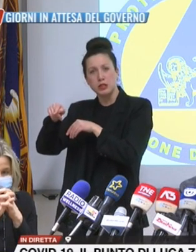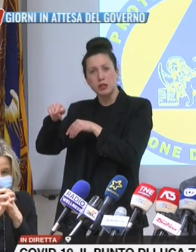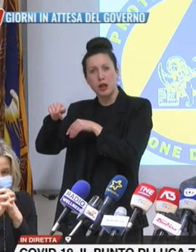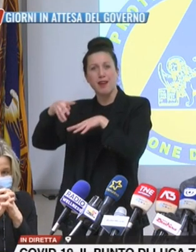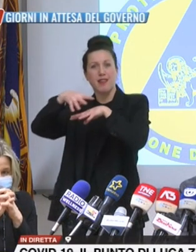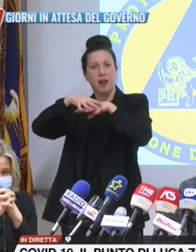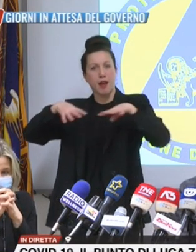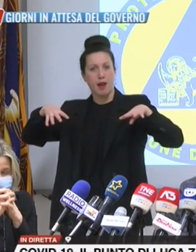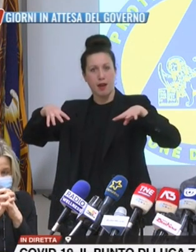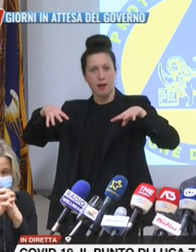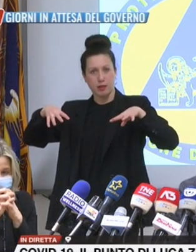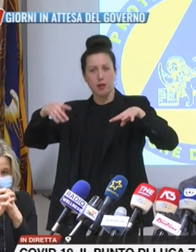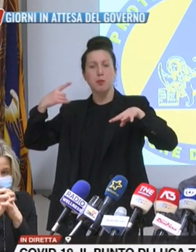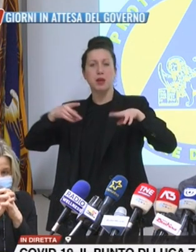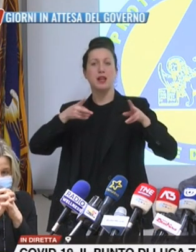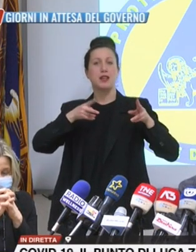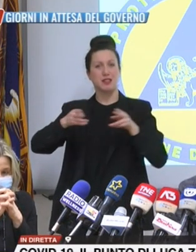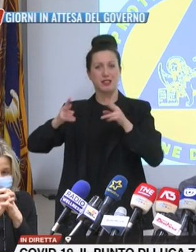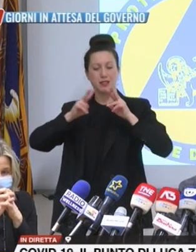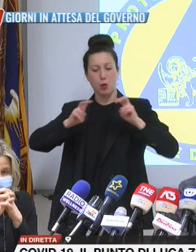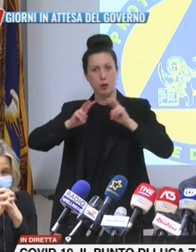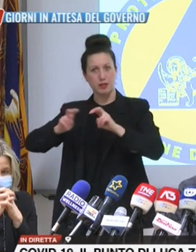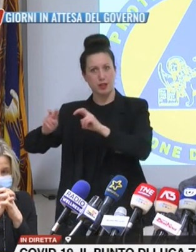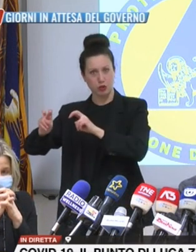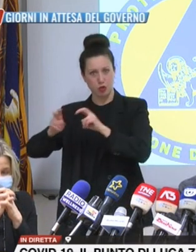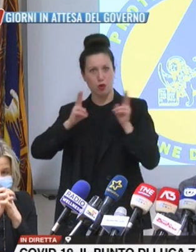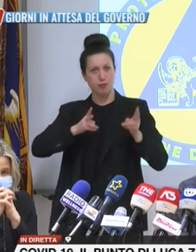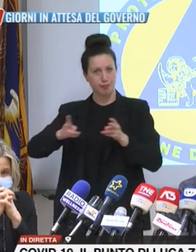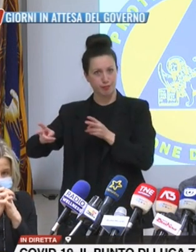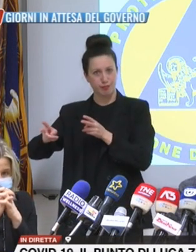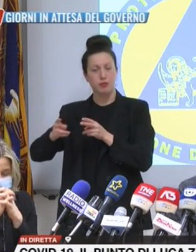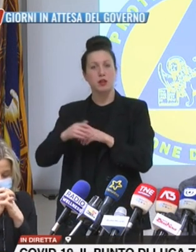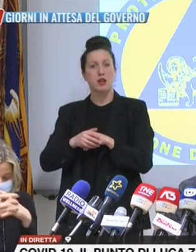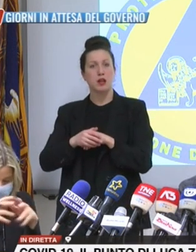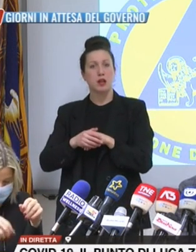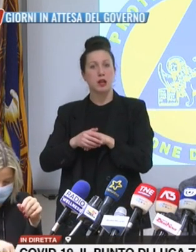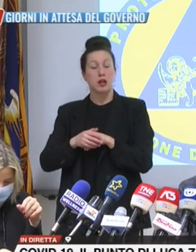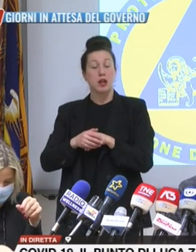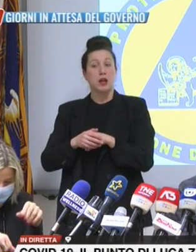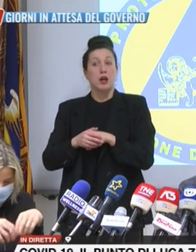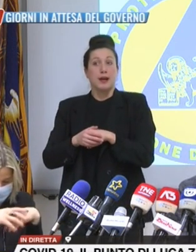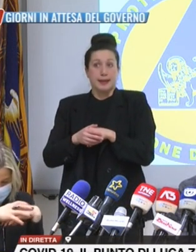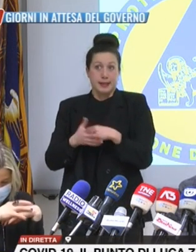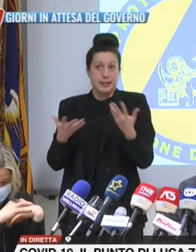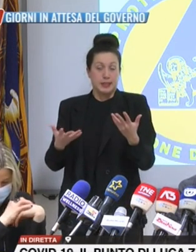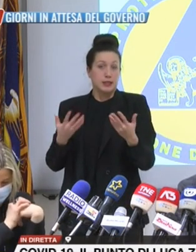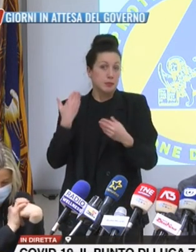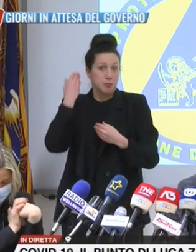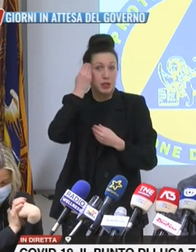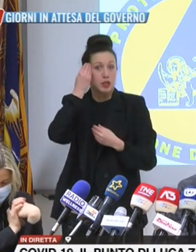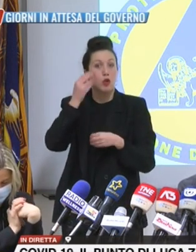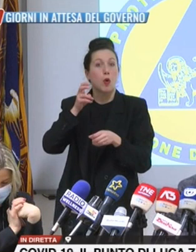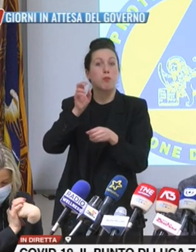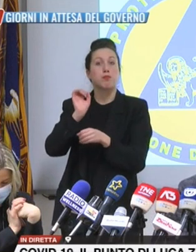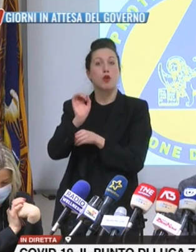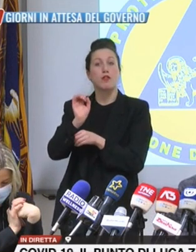e dall'altro penso che il professor Burione abbia ragione da vendere, ma non ce l'ha